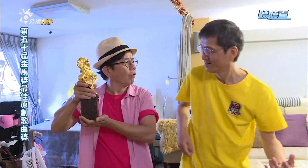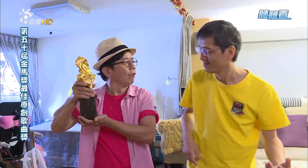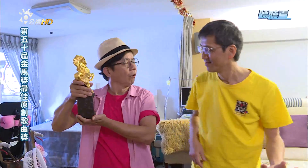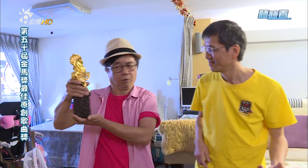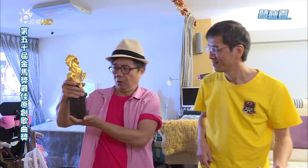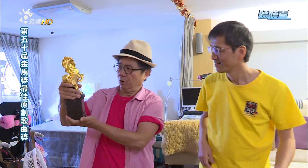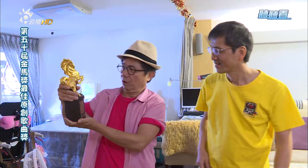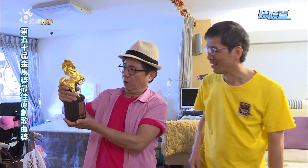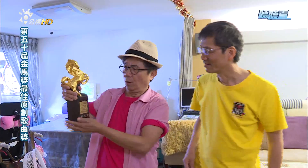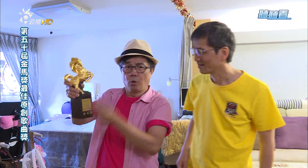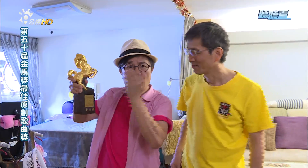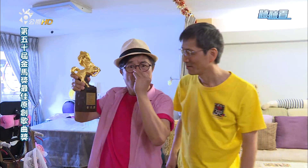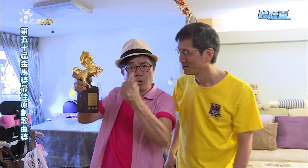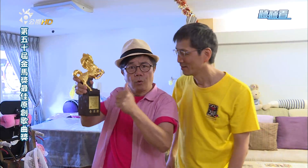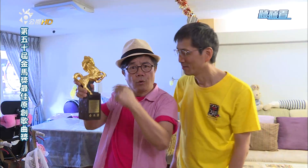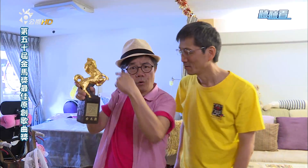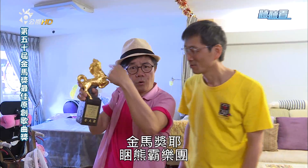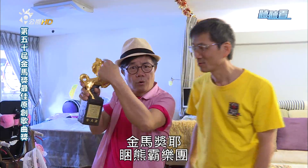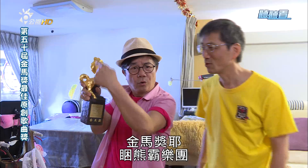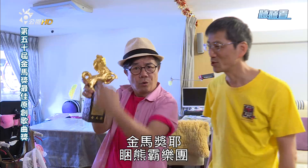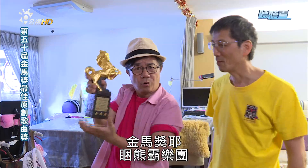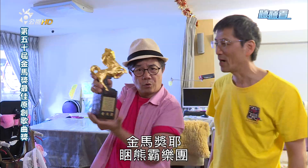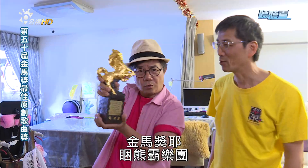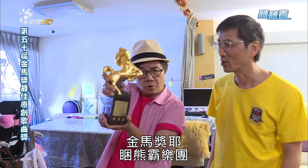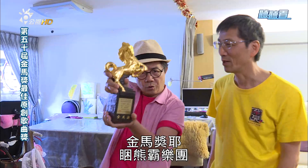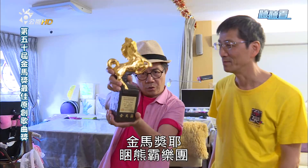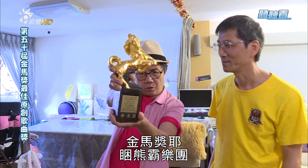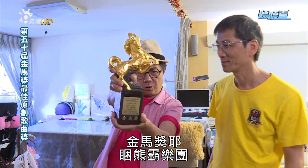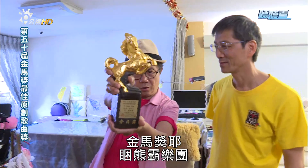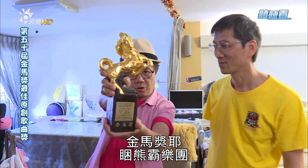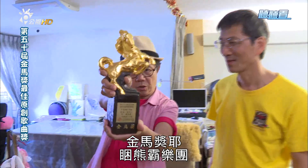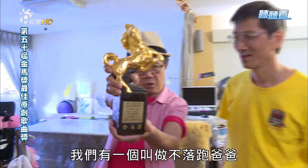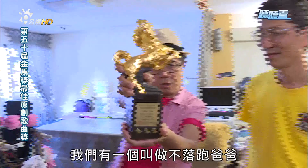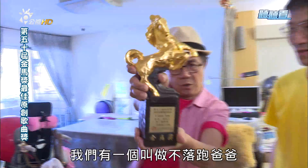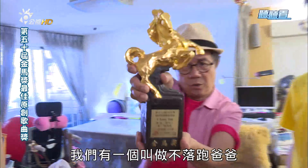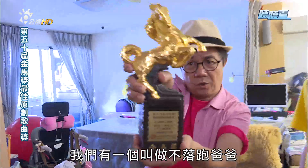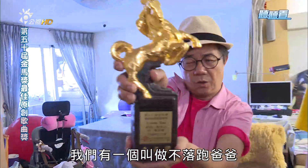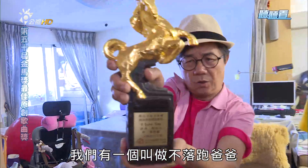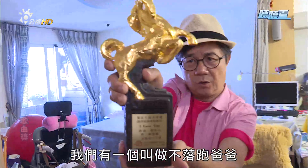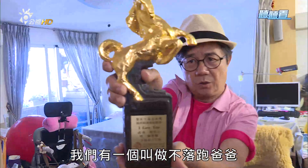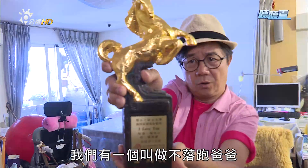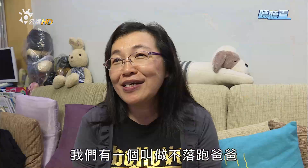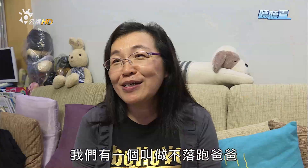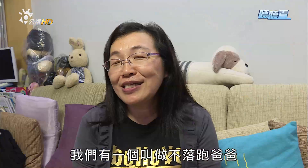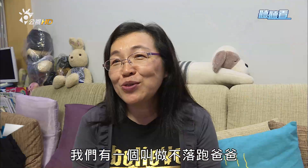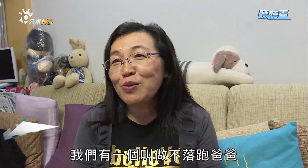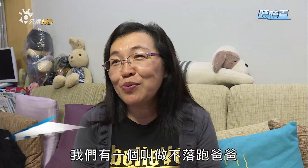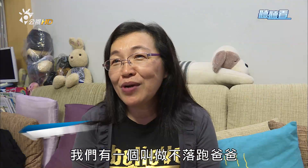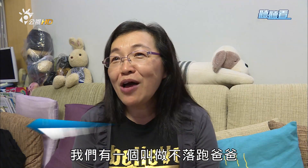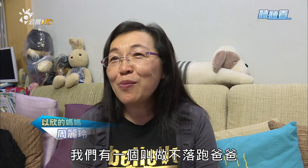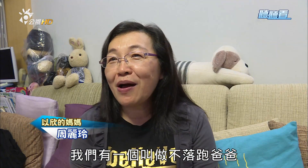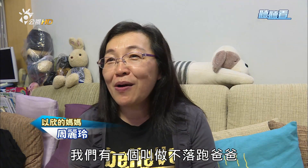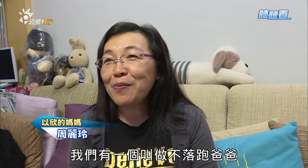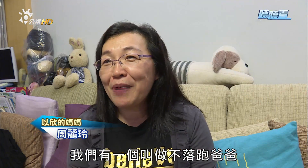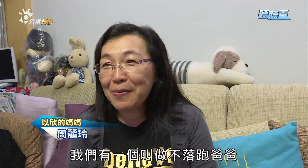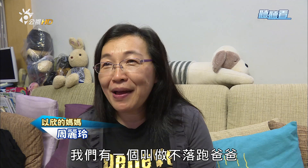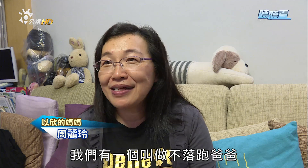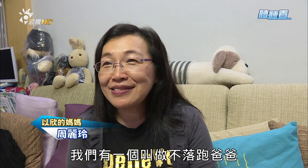哦， 哎呦，金马奖哎！哎呀， 我们有一个叫做不落跑爸爸，